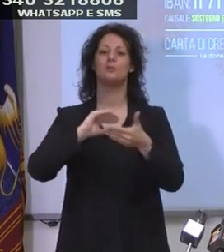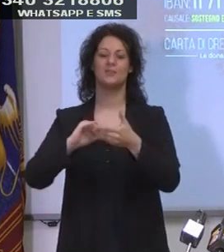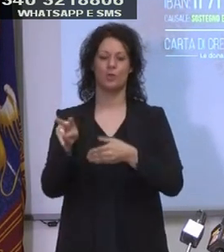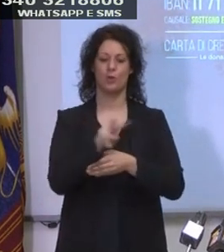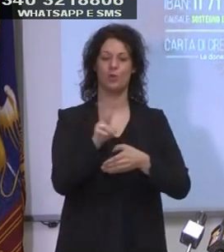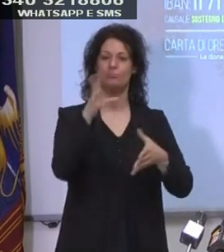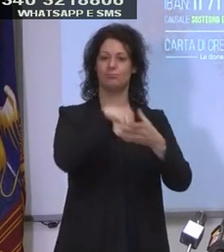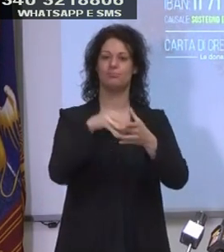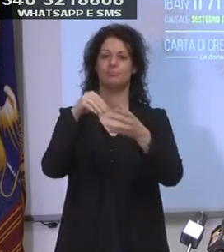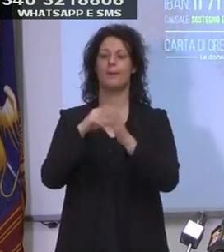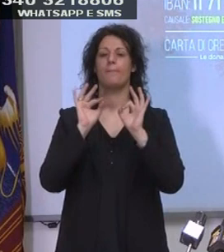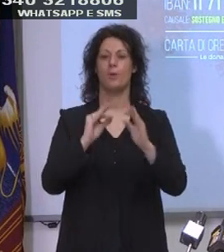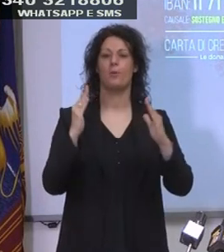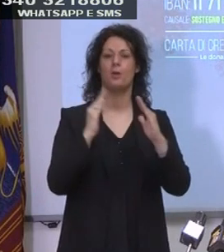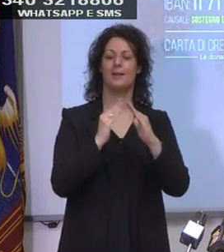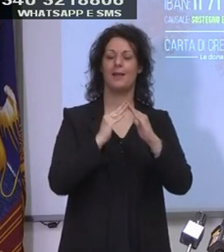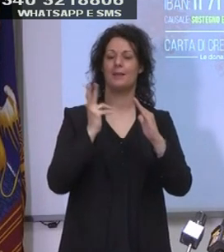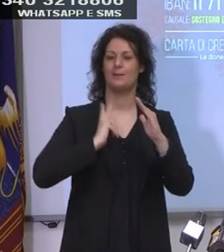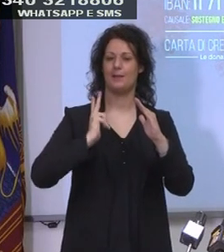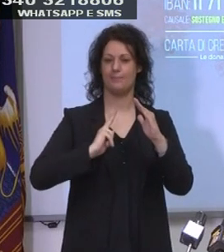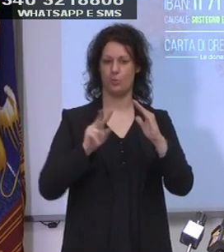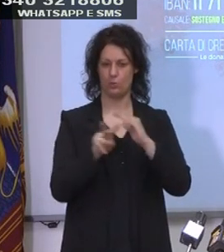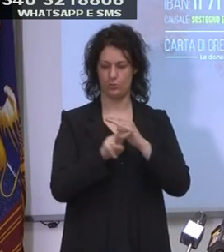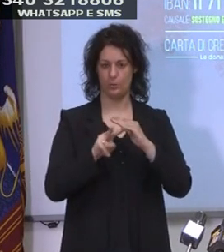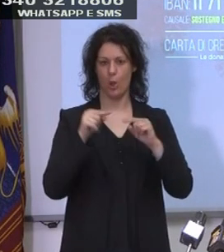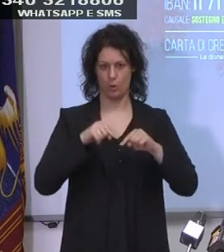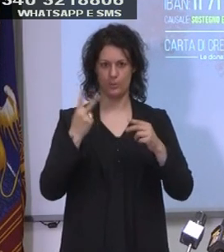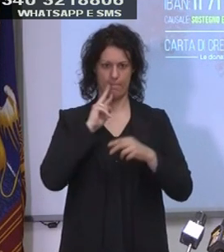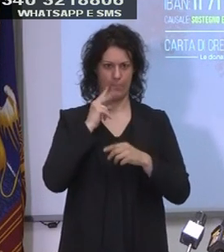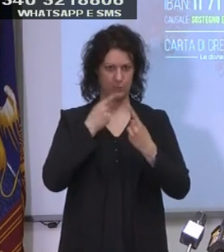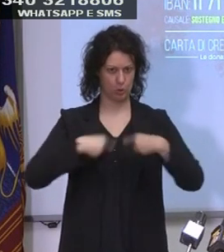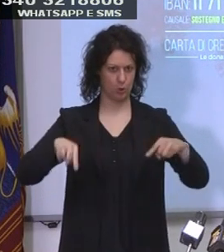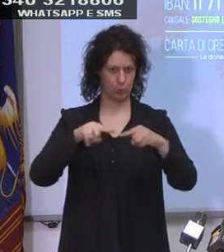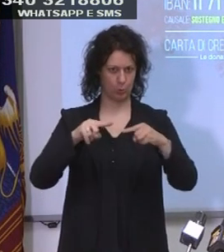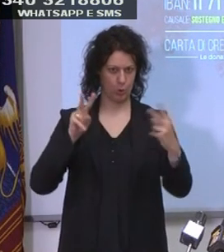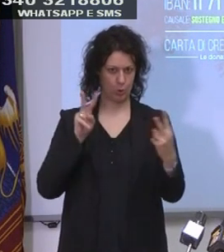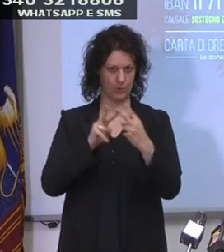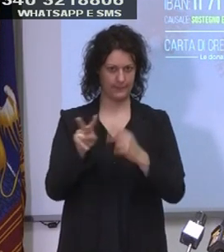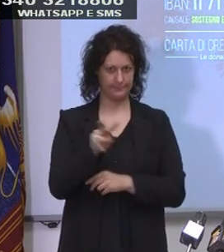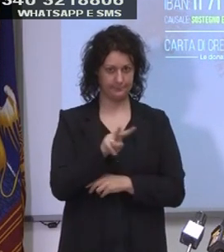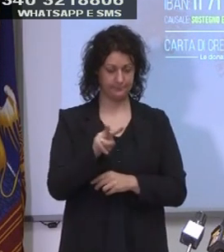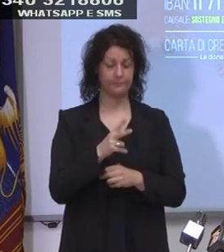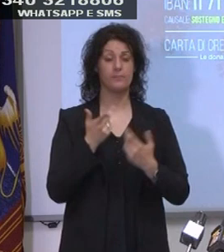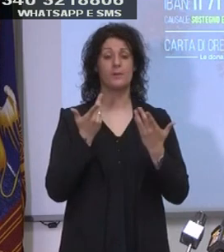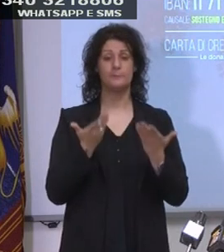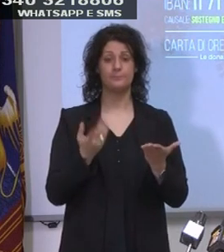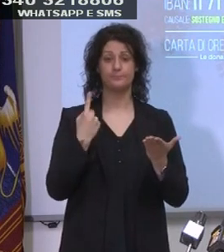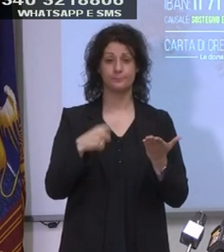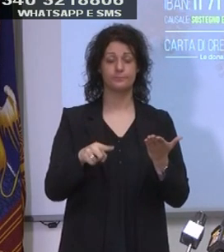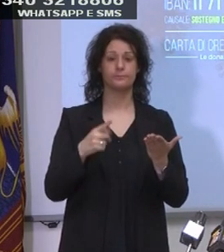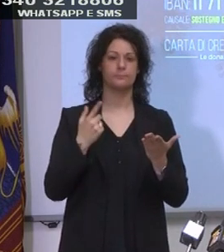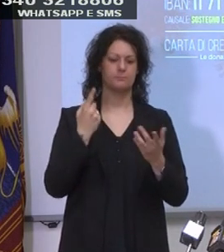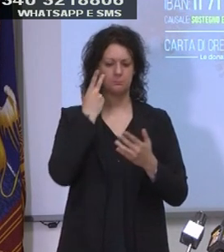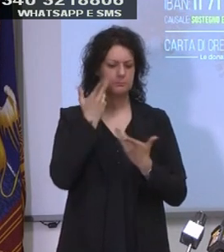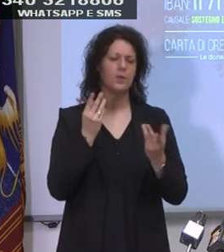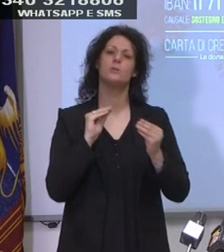strutture per anziani, Uripa e Unema. Ho un incontro oggi pomeriggio in cui, oltre a fare il punto della situazione, quindi come